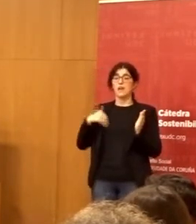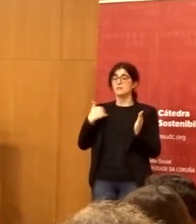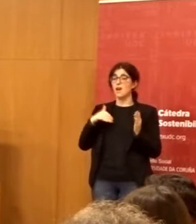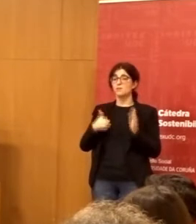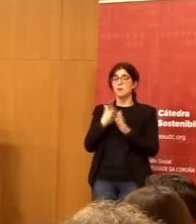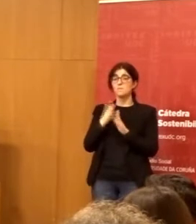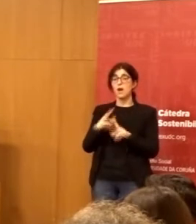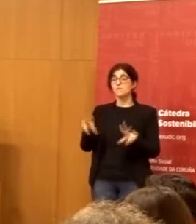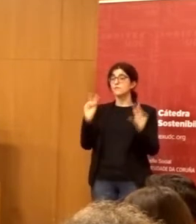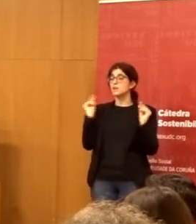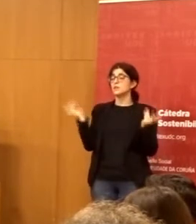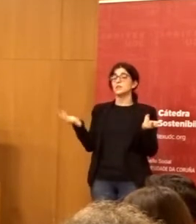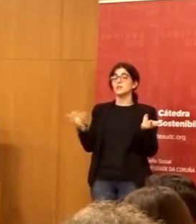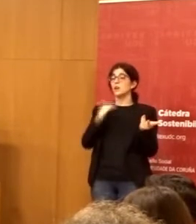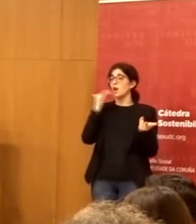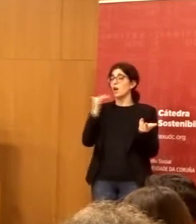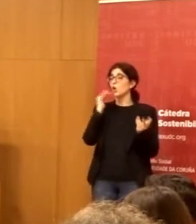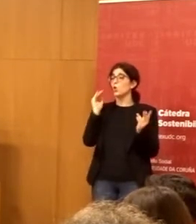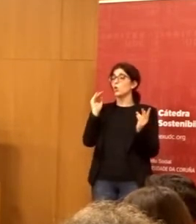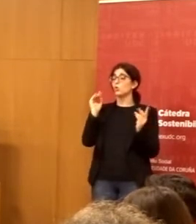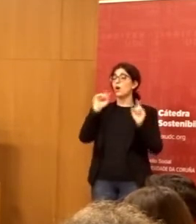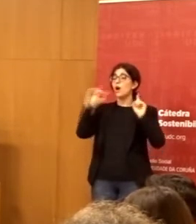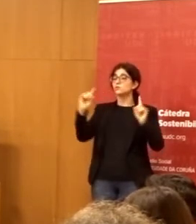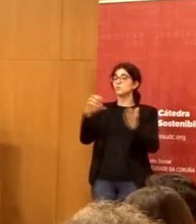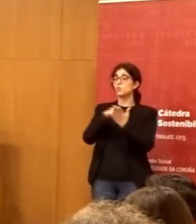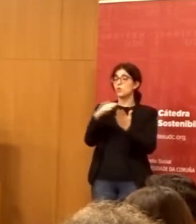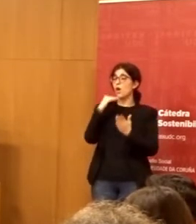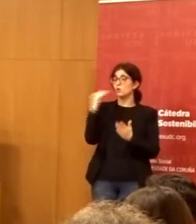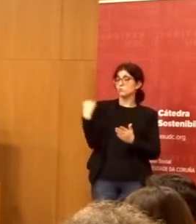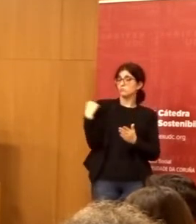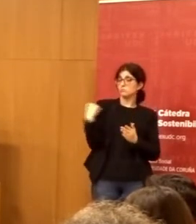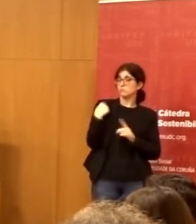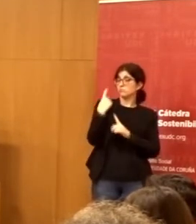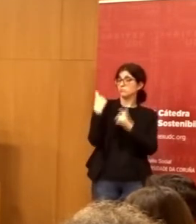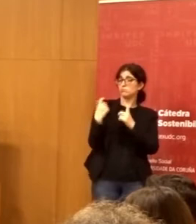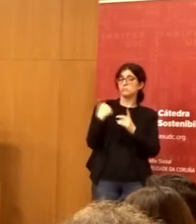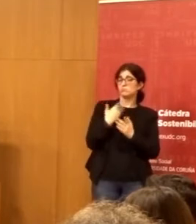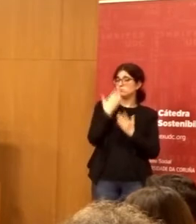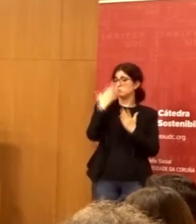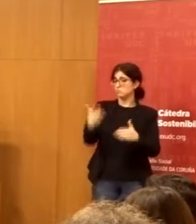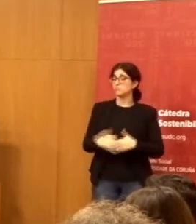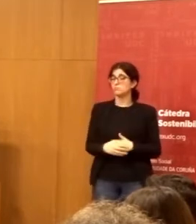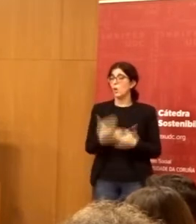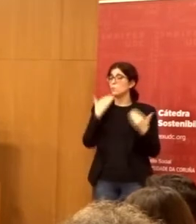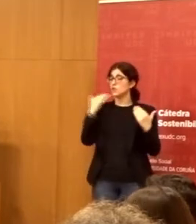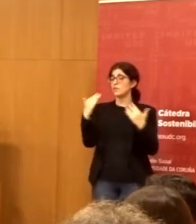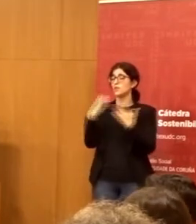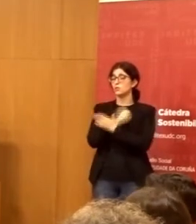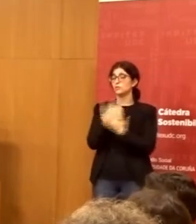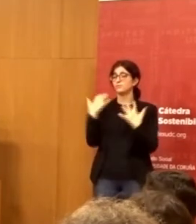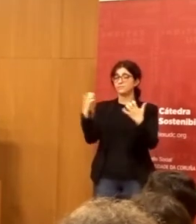concluyo, y si hay cualquier pregunta que queráis plantearme, pues estoy dispuesto, a vuestra disposición. Muchísimas gracias a